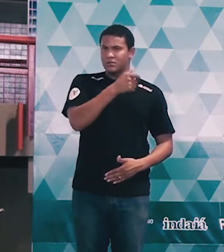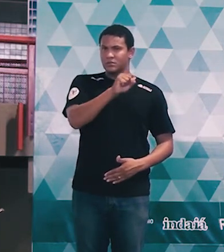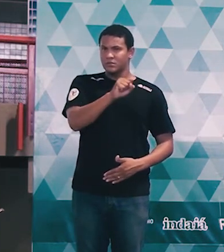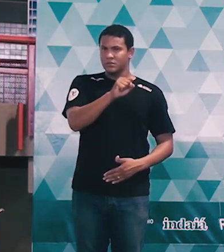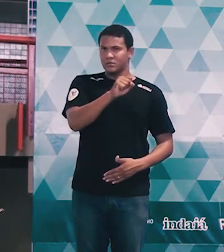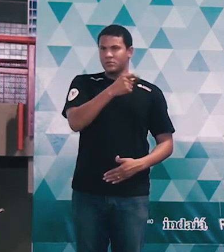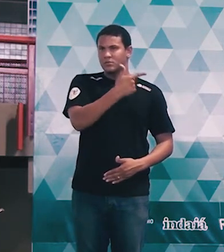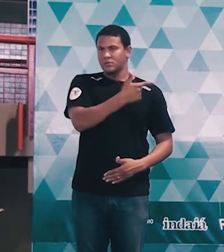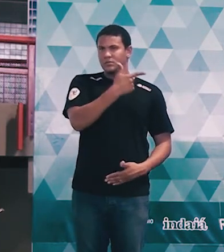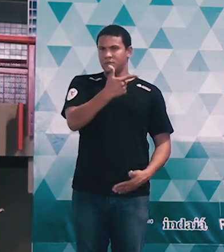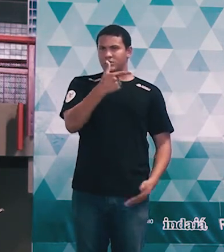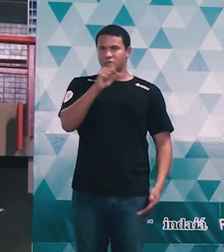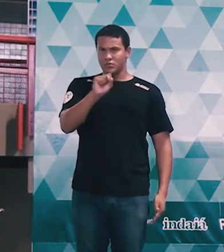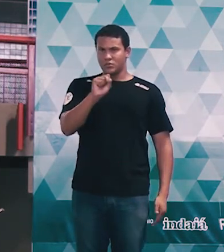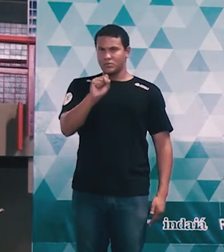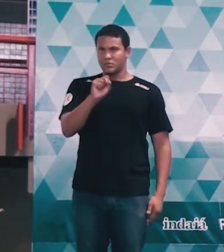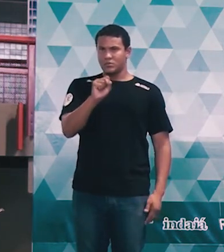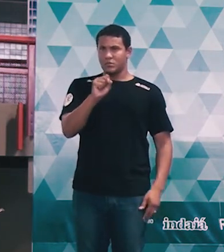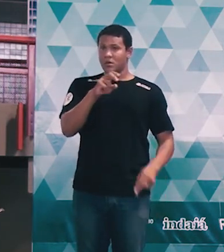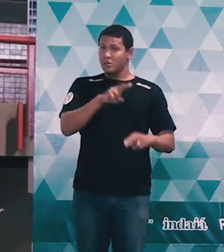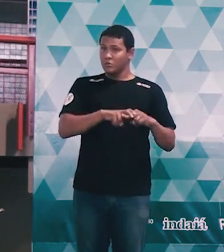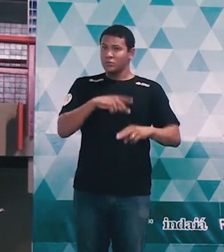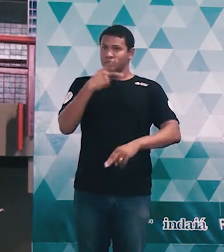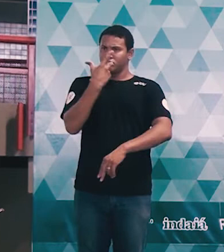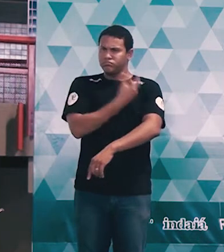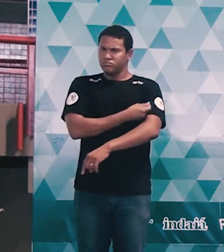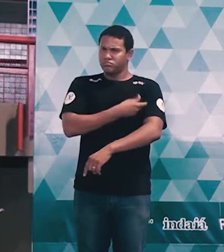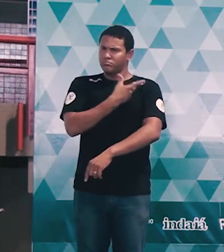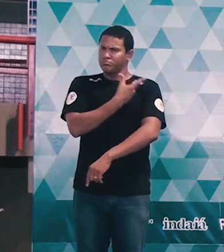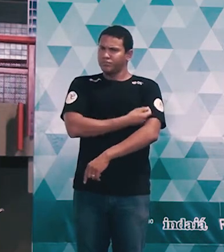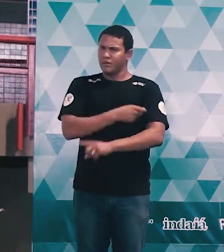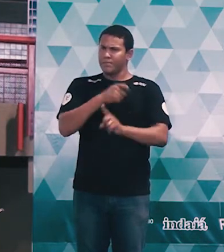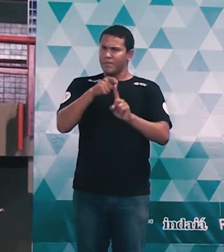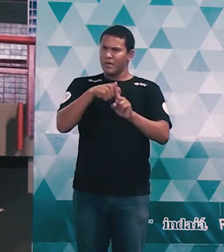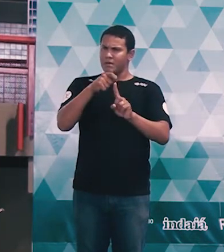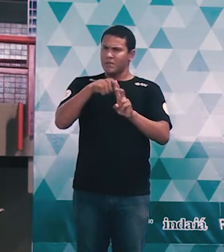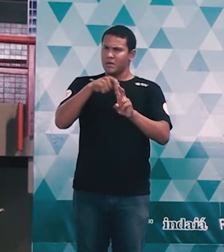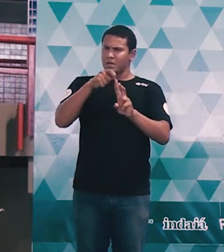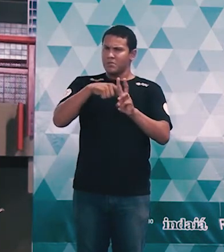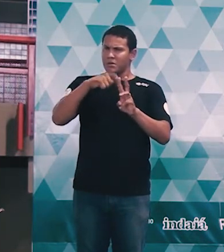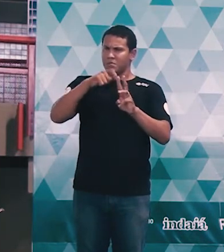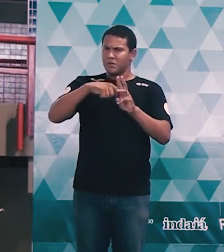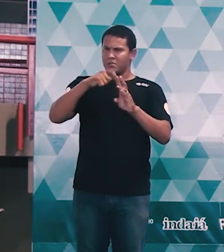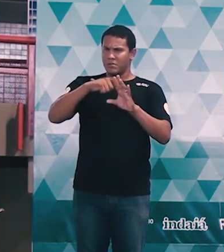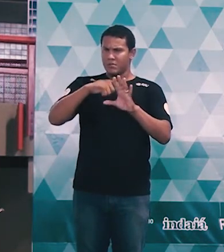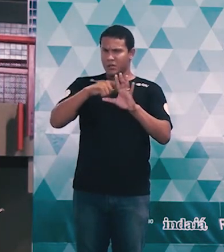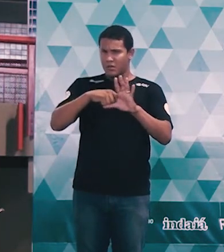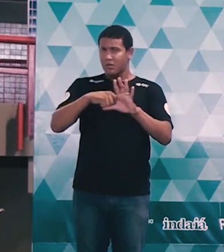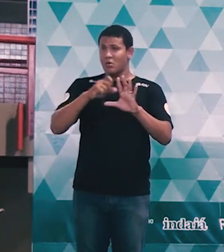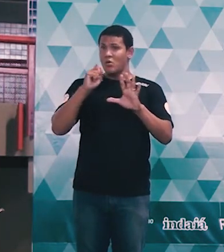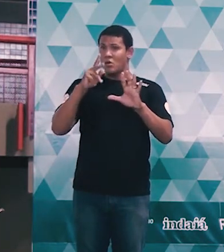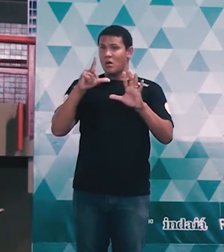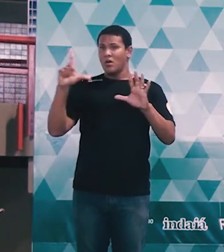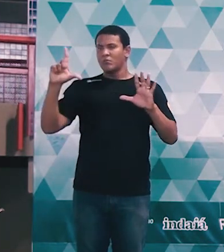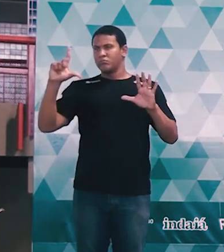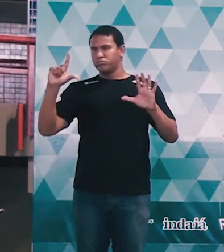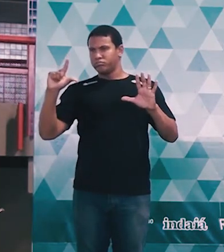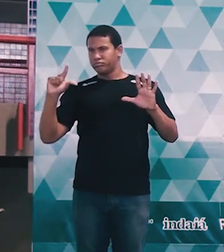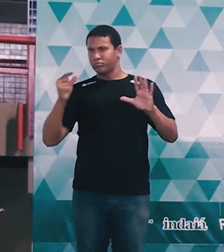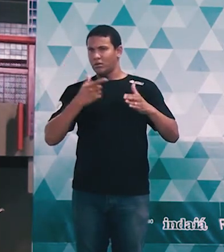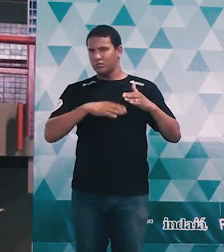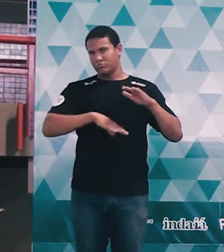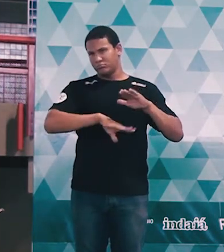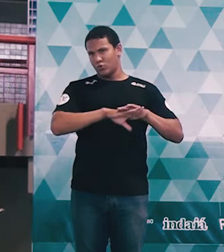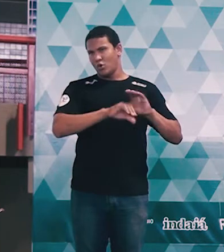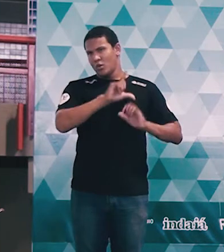vacinas. E aí, algumas pessoas foram vacinadas no primeiro, segundo, terceiro, quarto, quinto mês, diminuiu a quantidade do